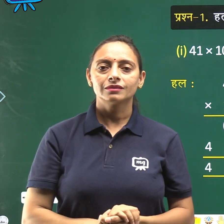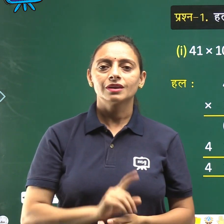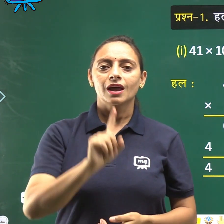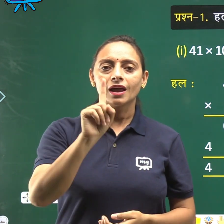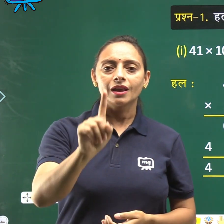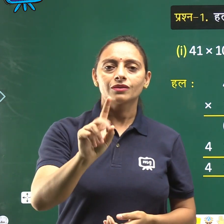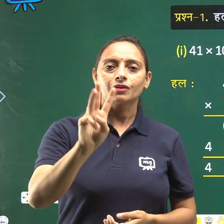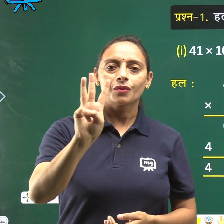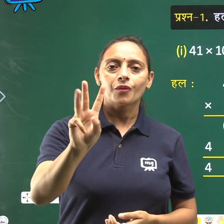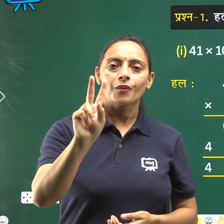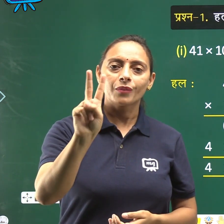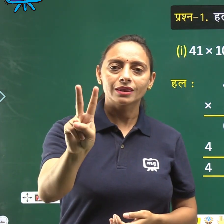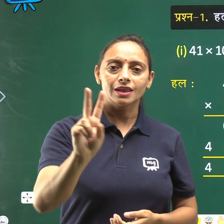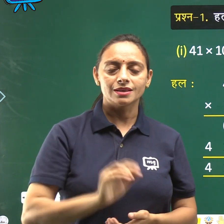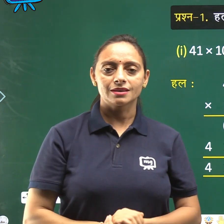132।